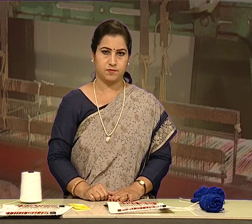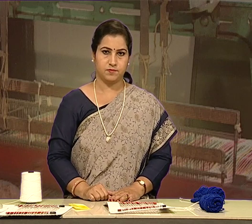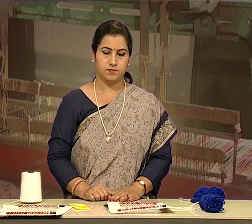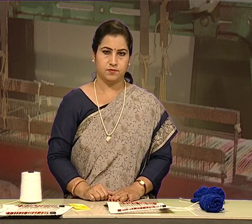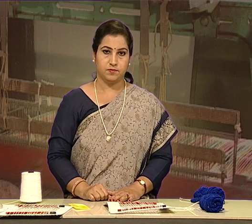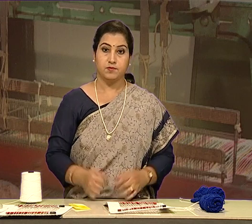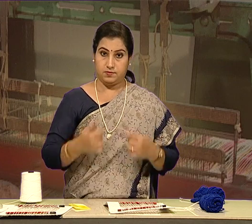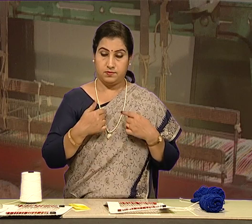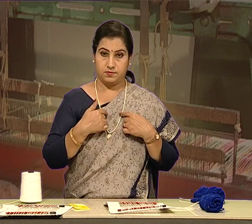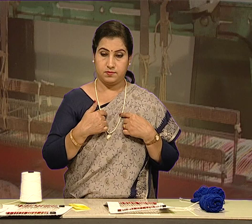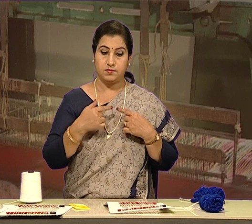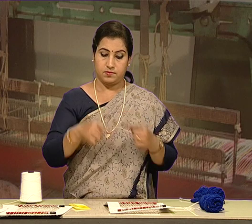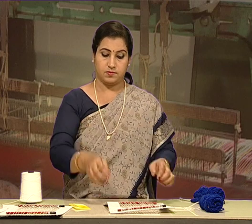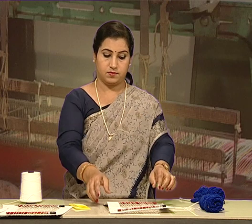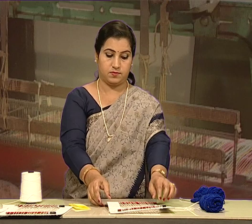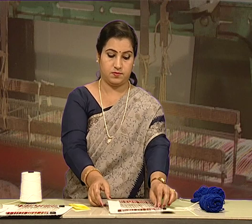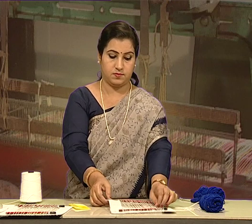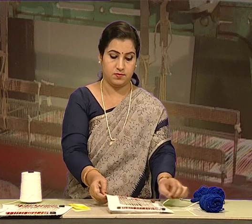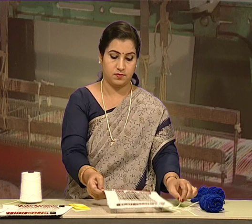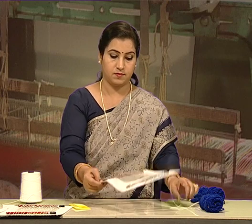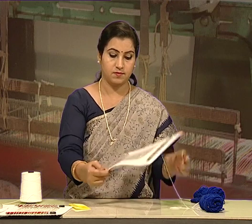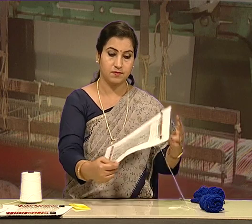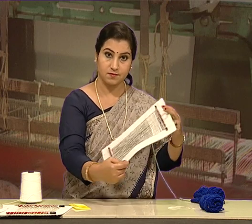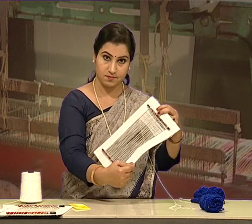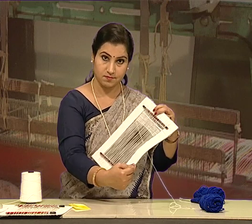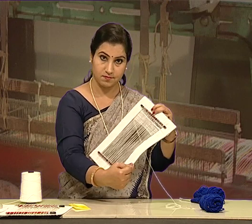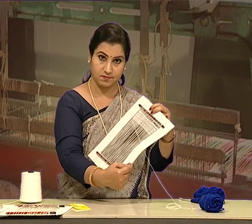मेरे पास ये बुना हुआ वस्त्र तैयार है।